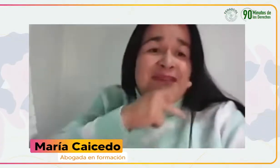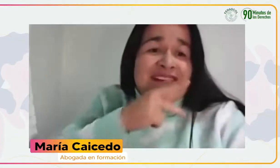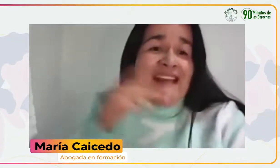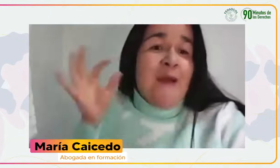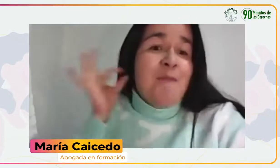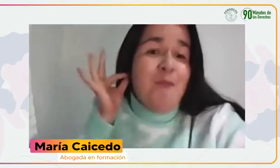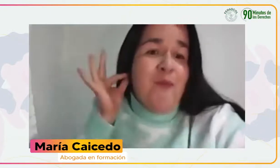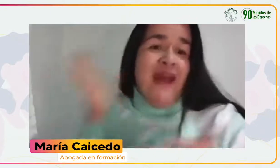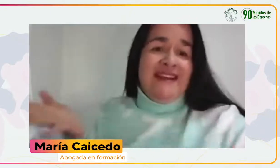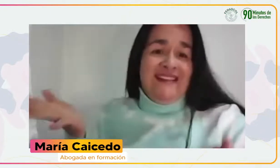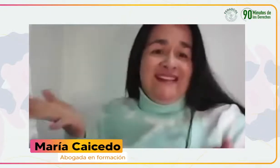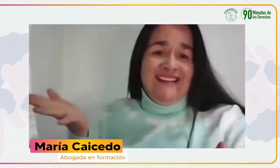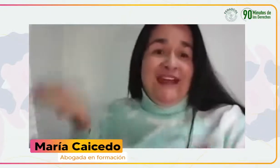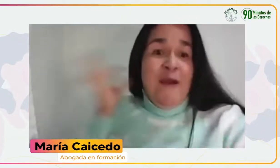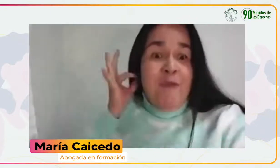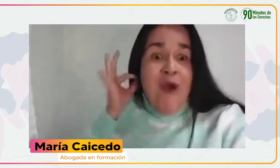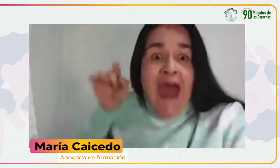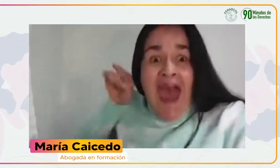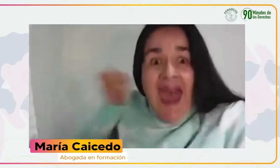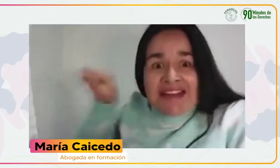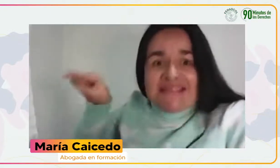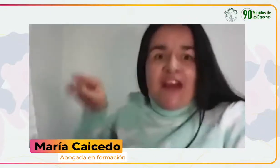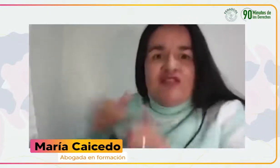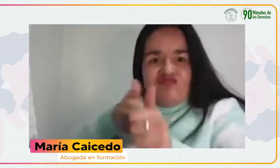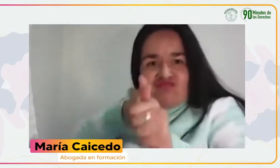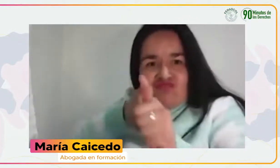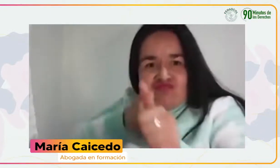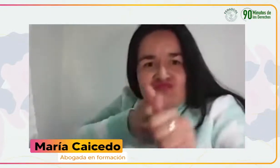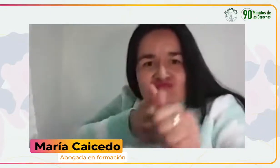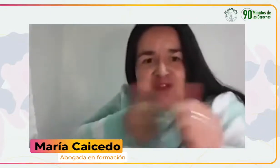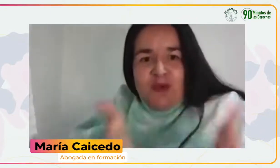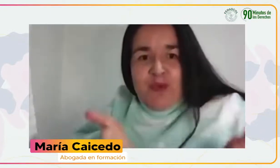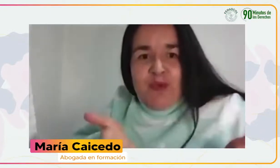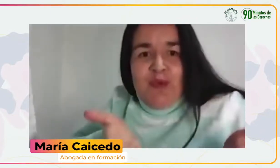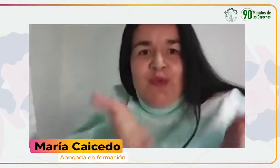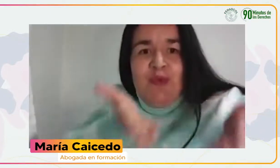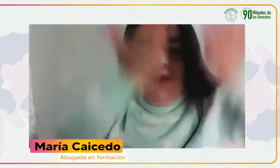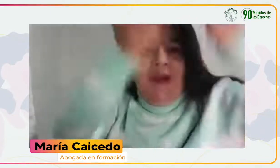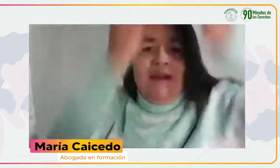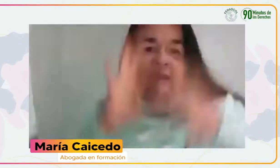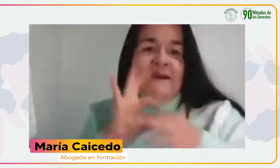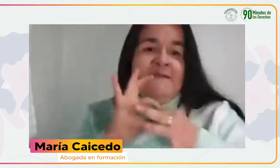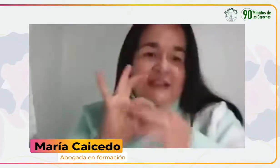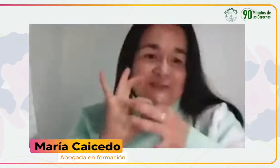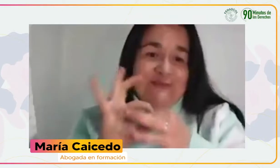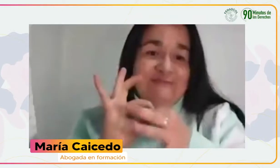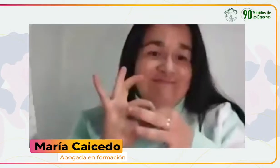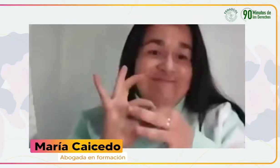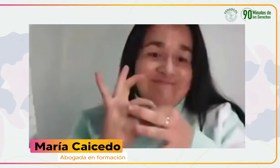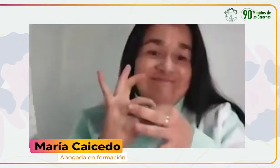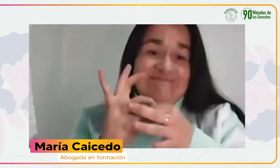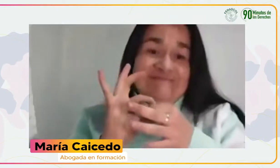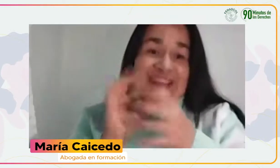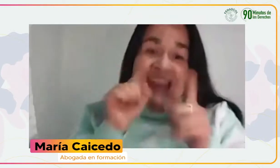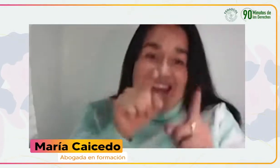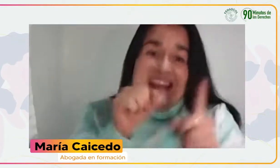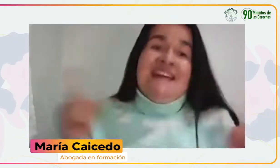hacer esto, así, y fue gracias a Patricia, una mujer que lo acompañó y lo sacó